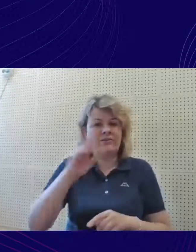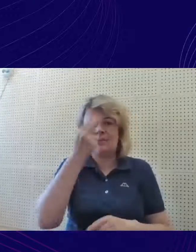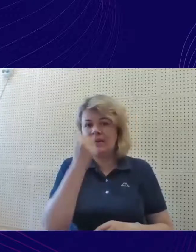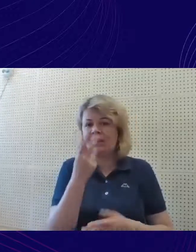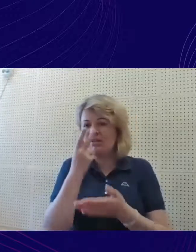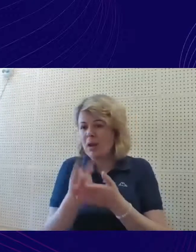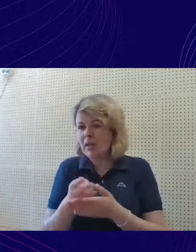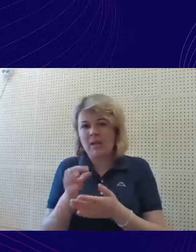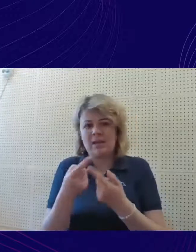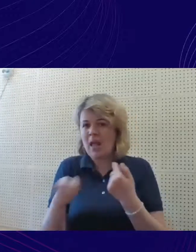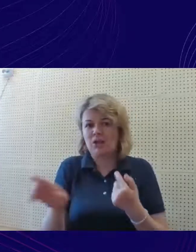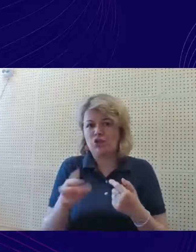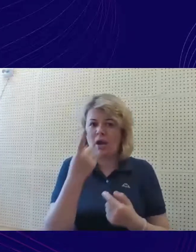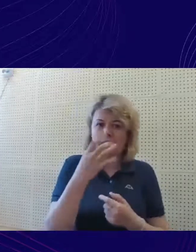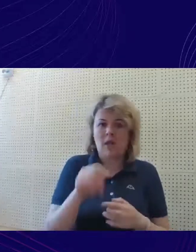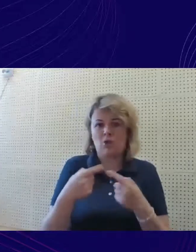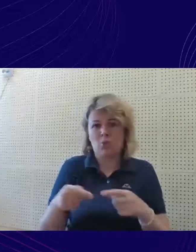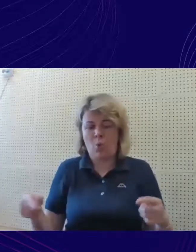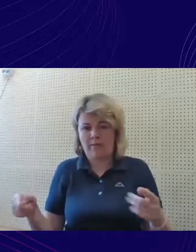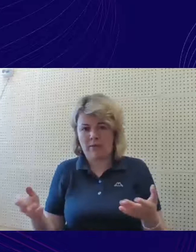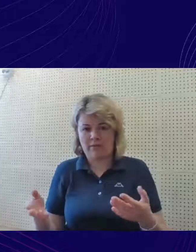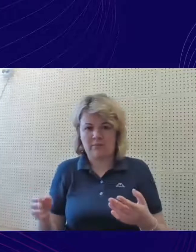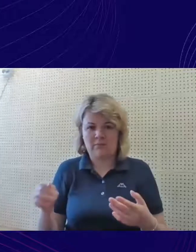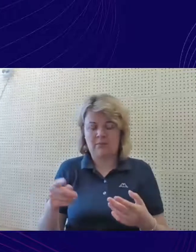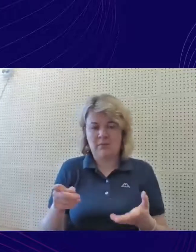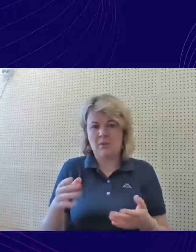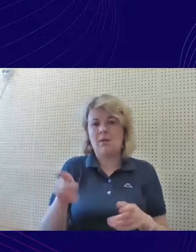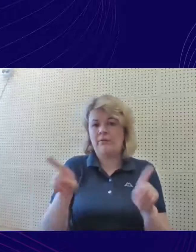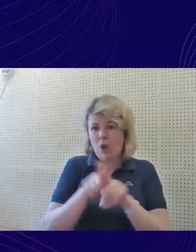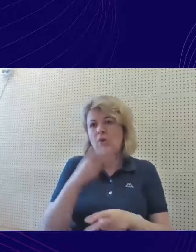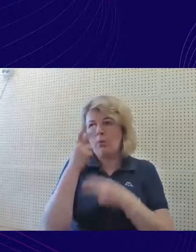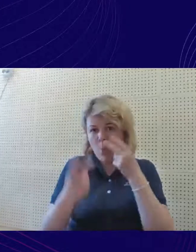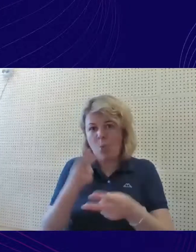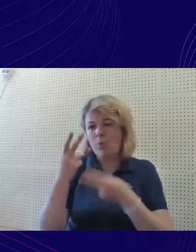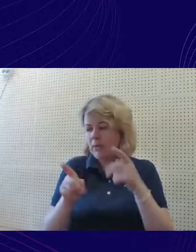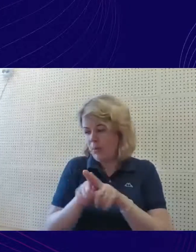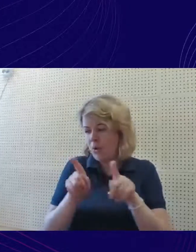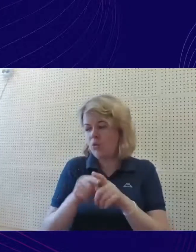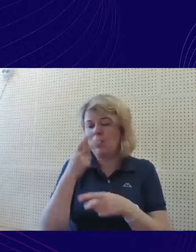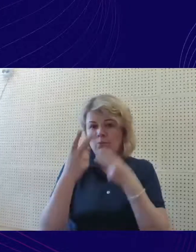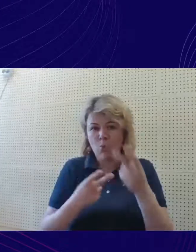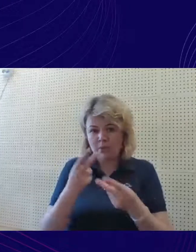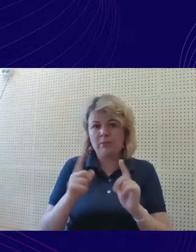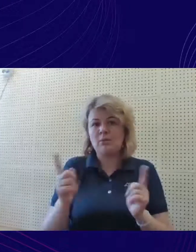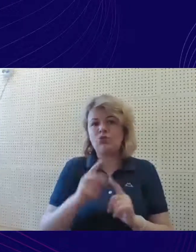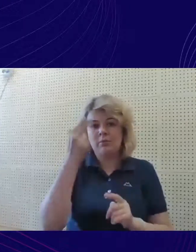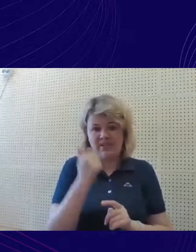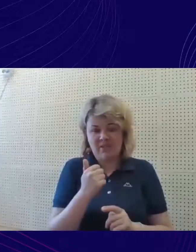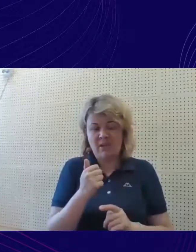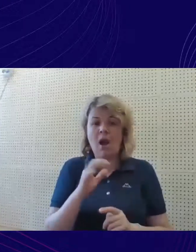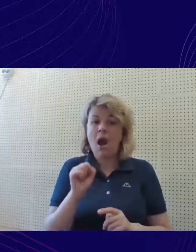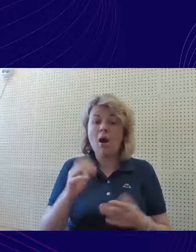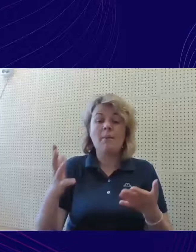не отличая друг друга, один сериал от другого все равно смотрят, потому что привыкли к этому. А